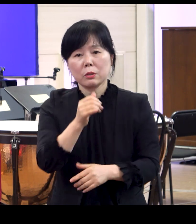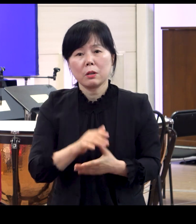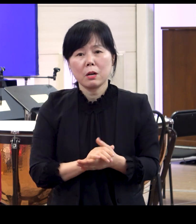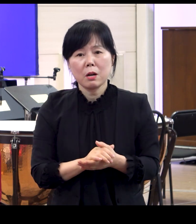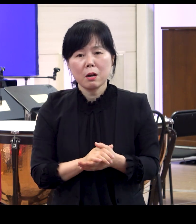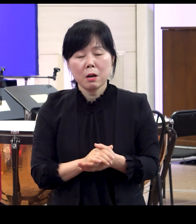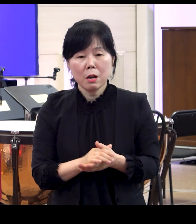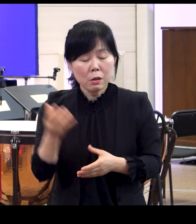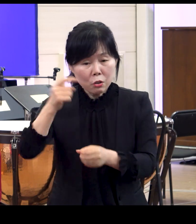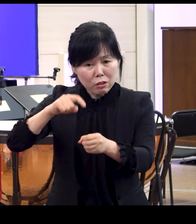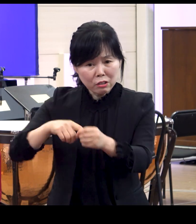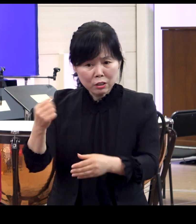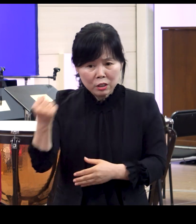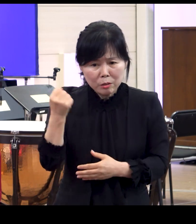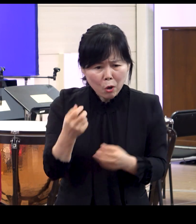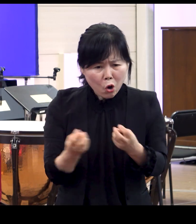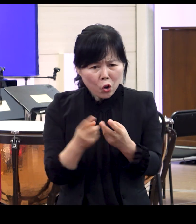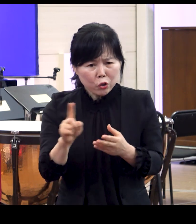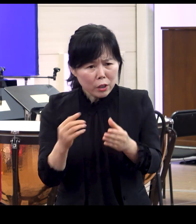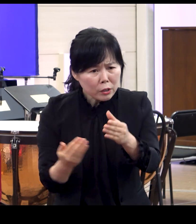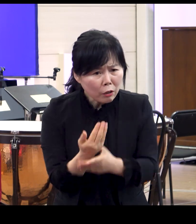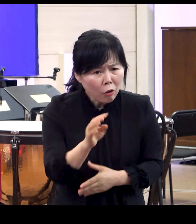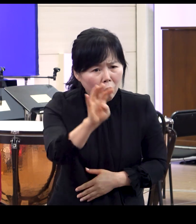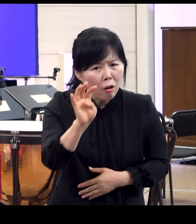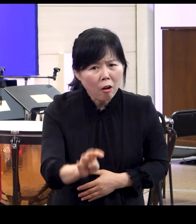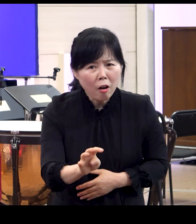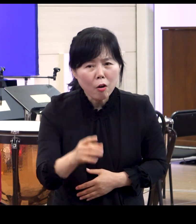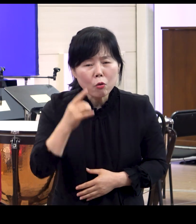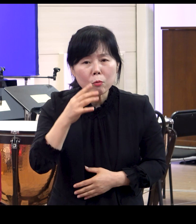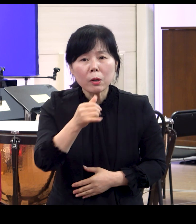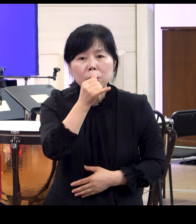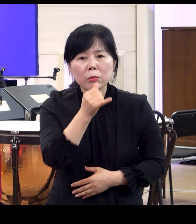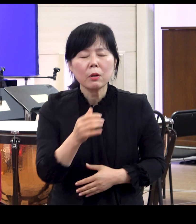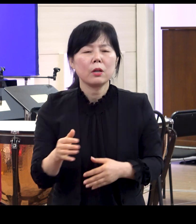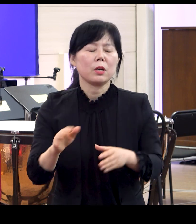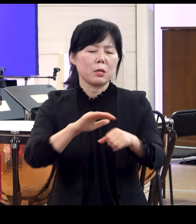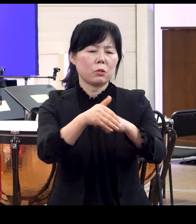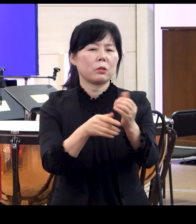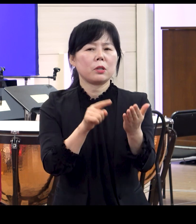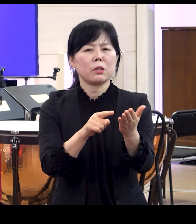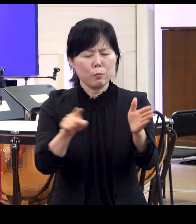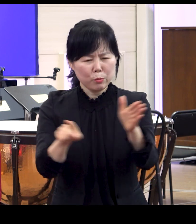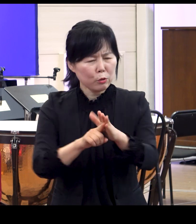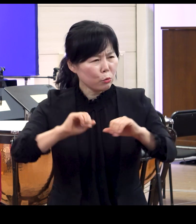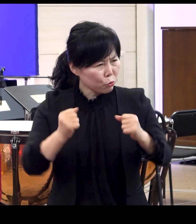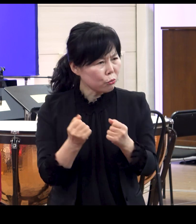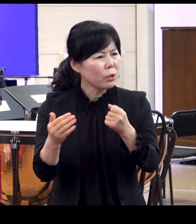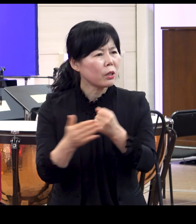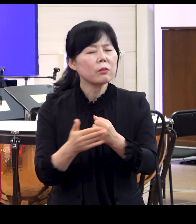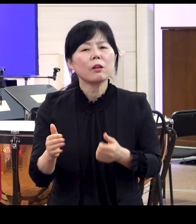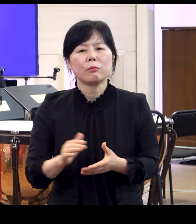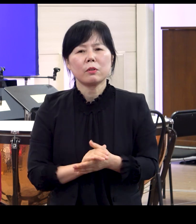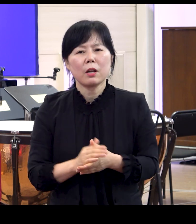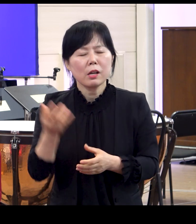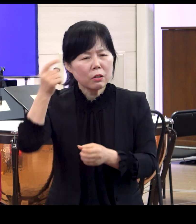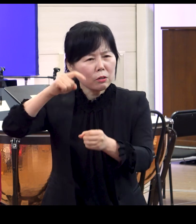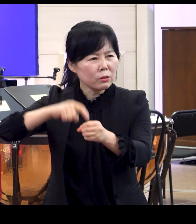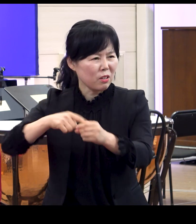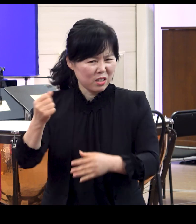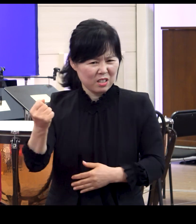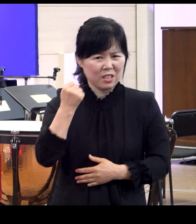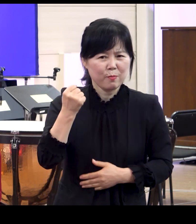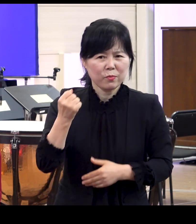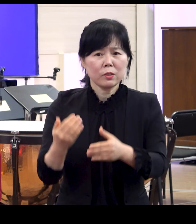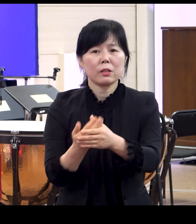어떻게 그 힘이 나올 수 있는지, 정말 강력한 영적 에너지를 만들어주기도 하고, 그리고 또 필요한 사람에게는